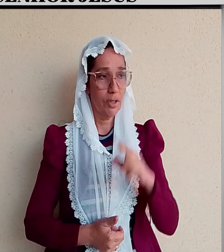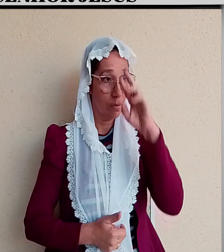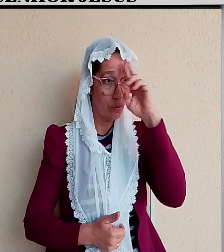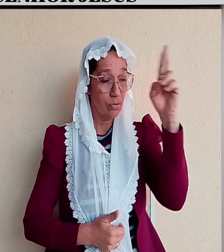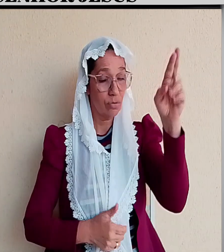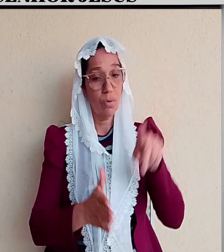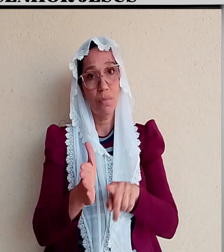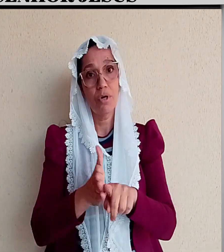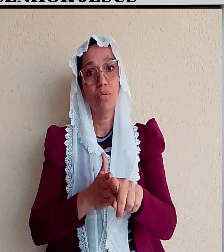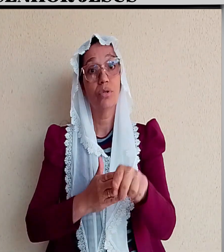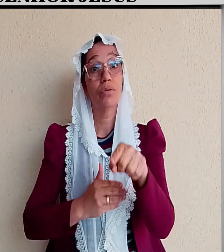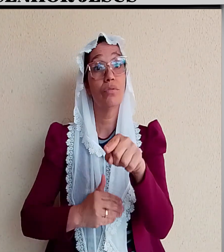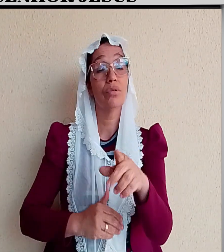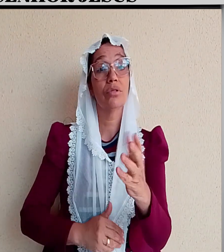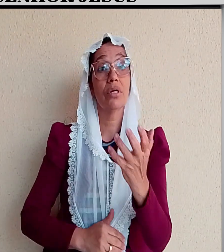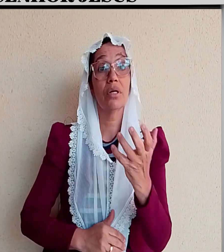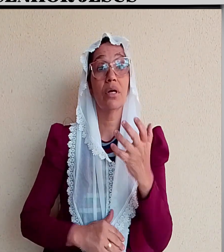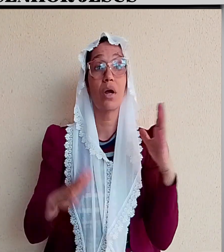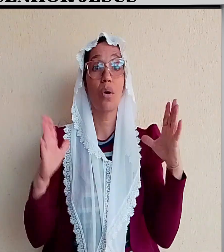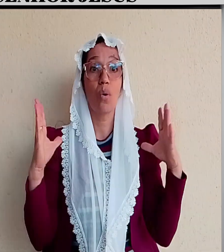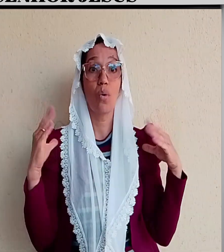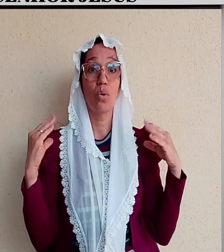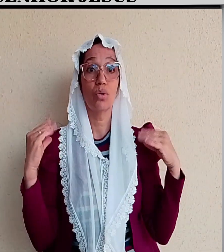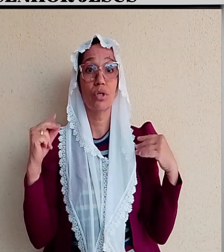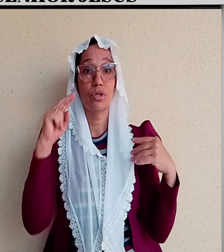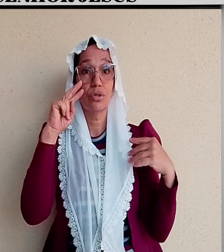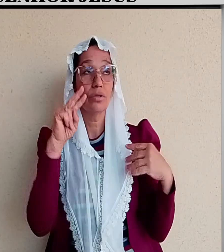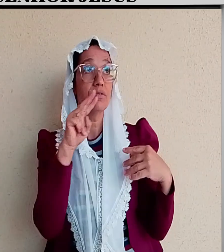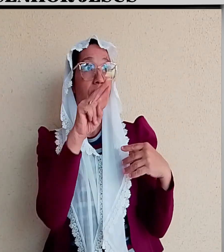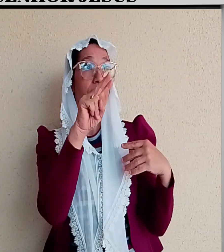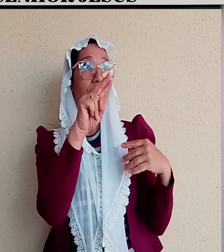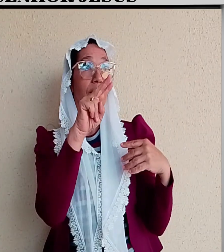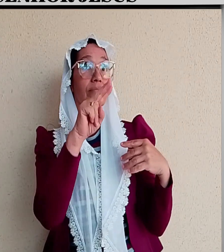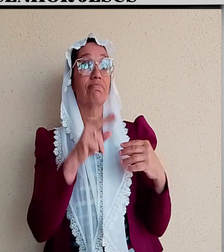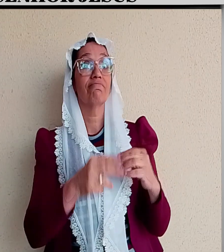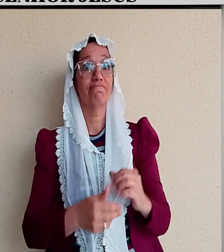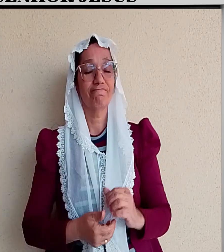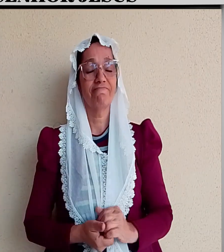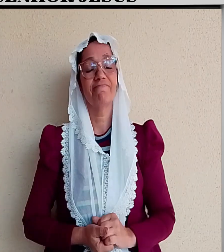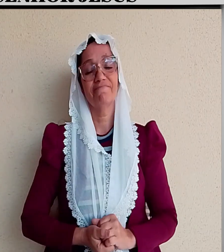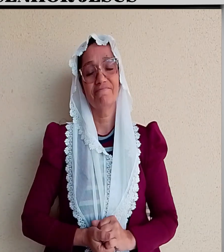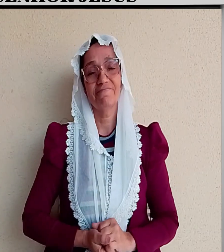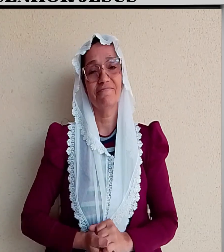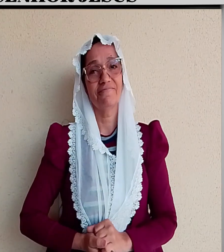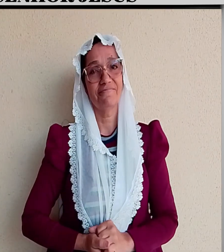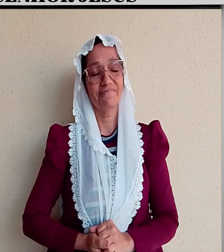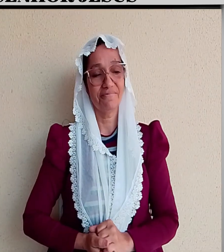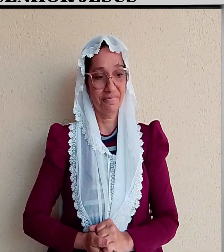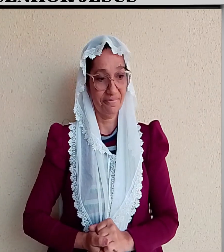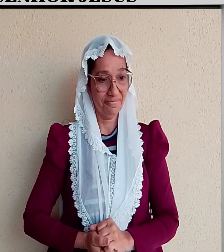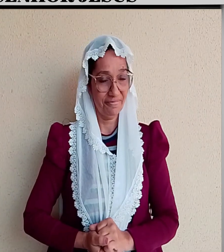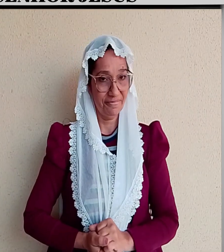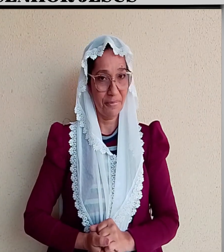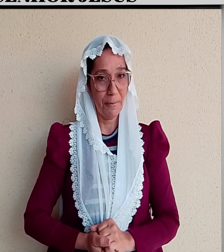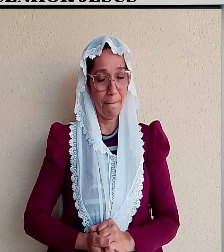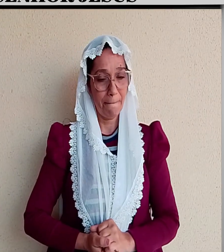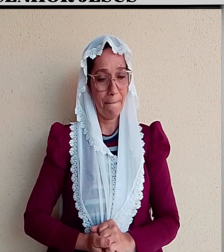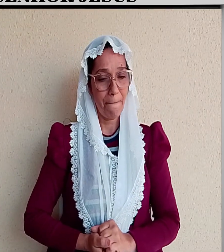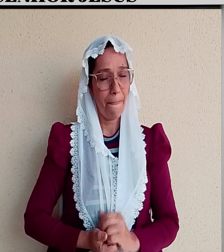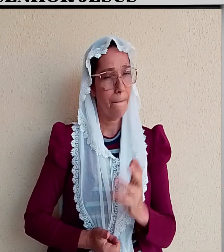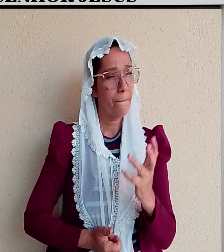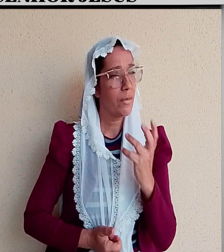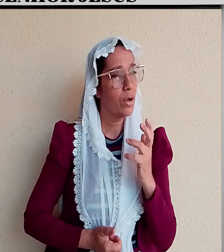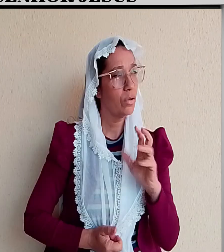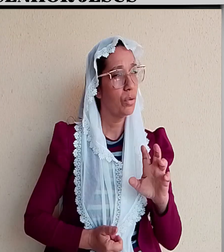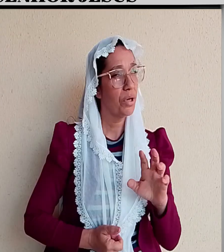Glória a Jesus. Então saia daqui como discípulo meu. Aleluia. Não quero te chamar de Judas Iscariotes, quero te chamar